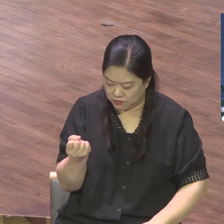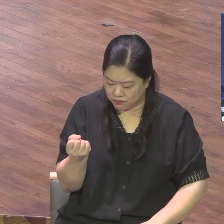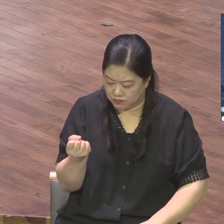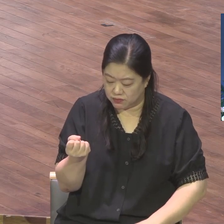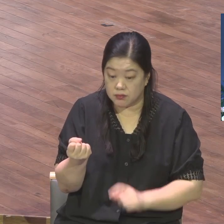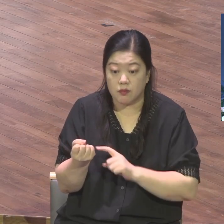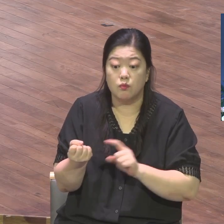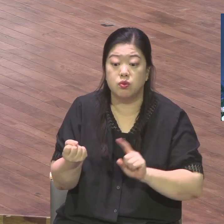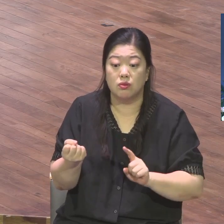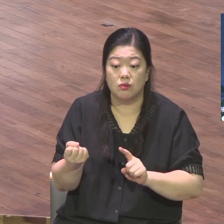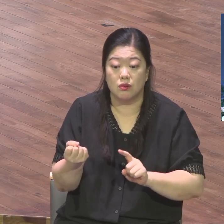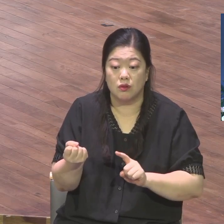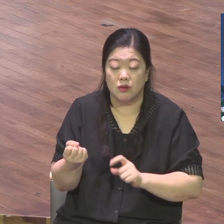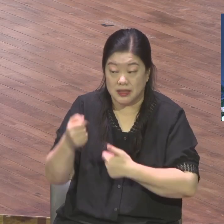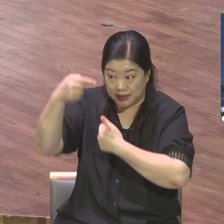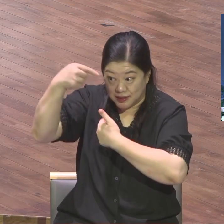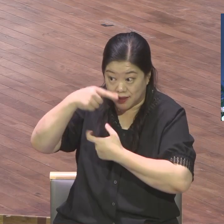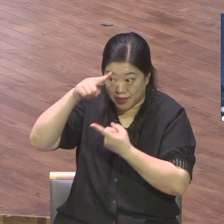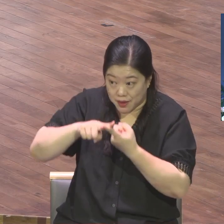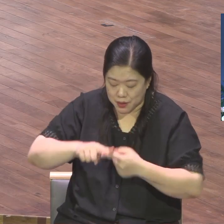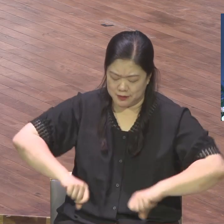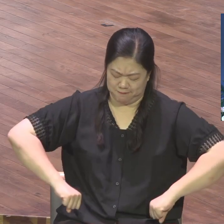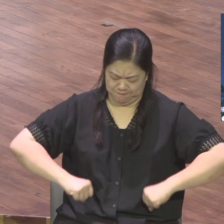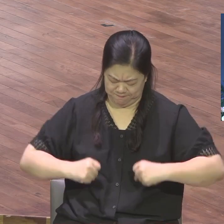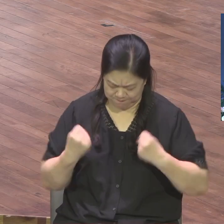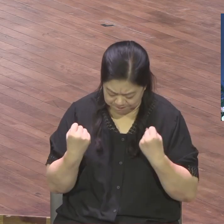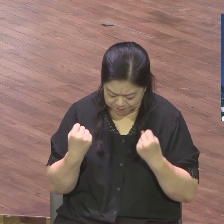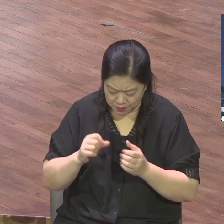때, 말씀에 순종할 때